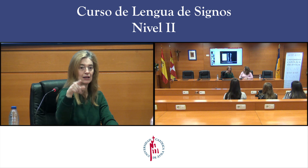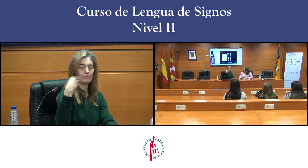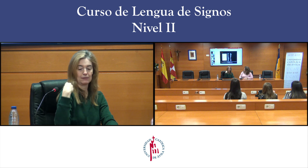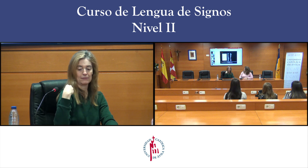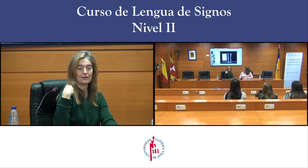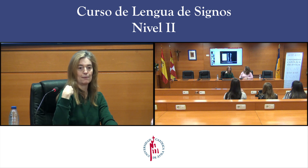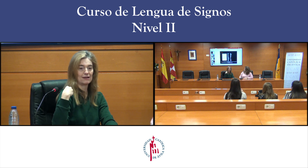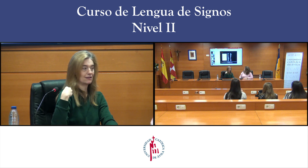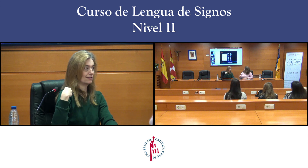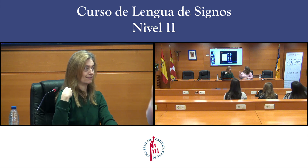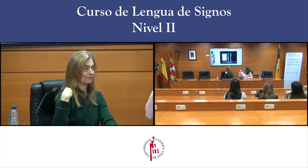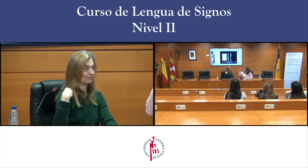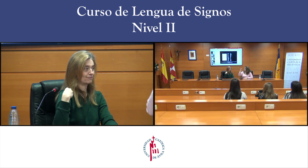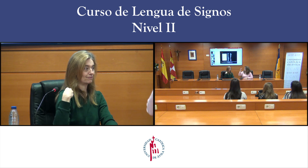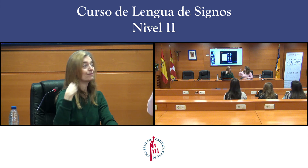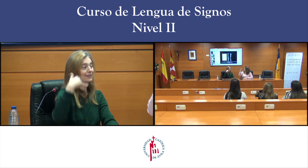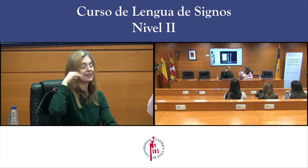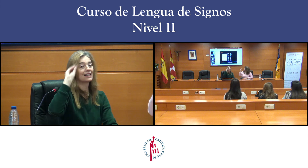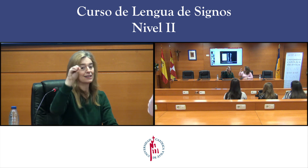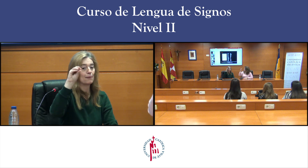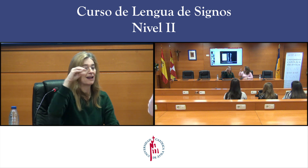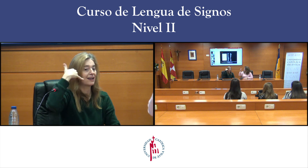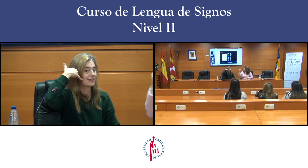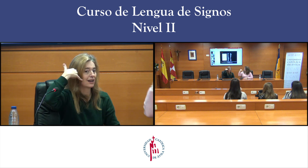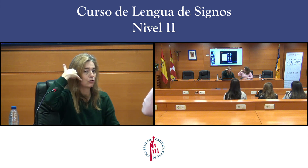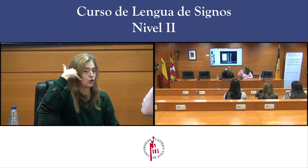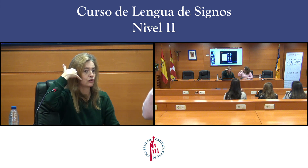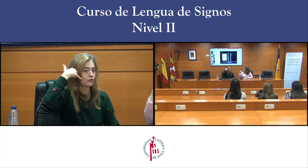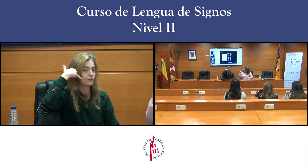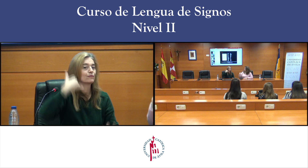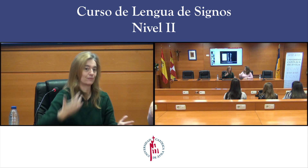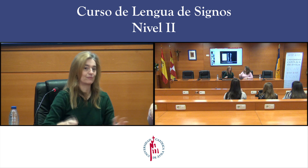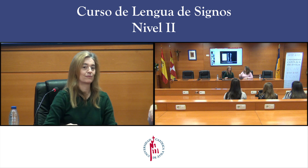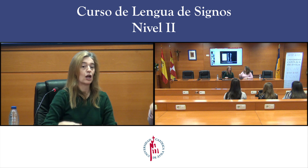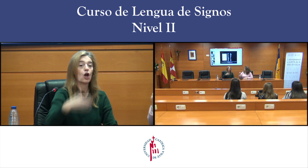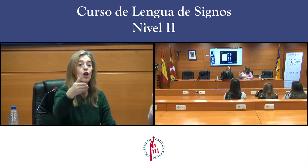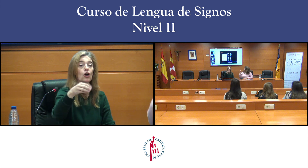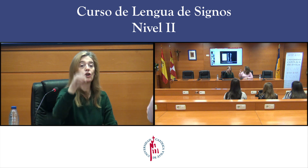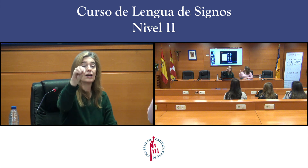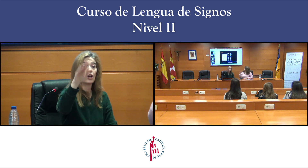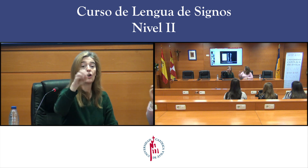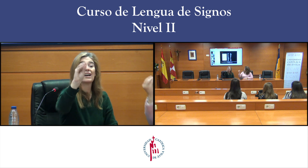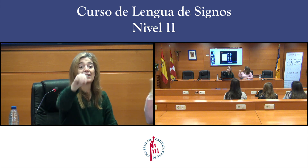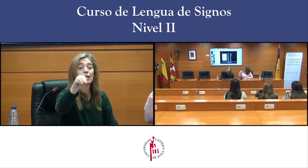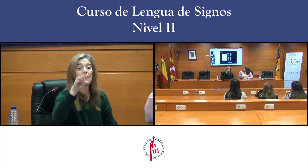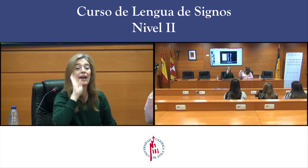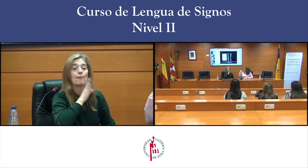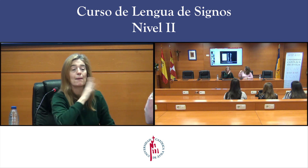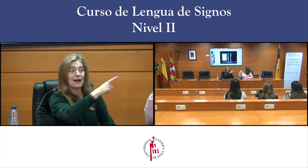si nos llaman por teléfono es el signo de llamar y el teléfono y si es de llamar a una persona o me llaman a